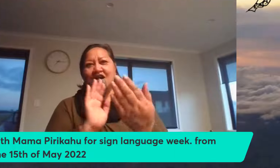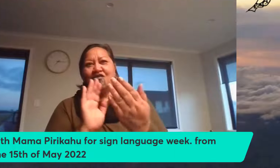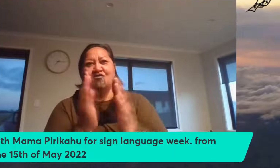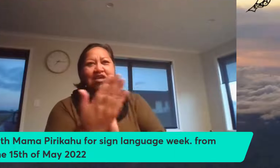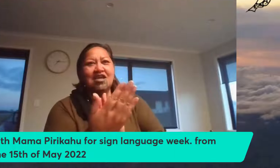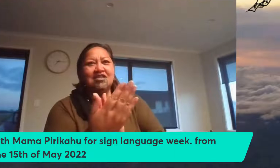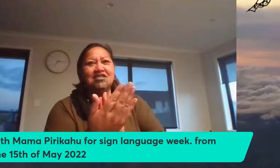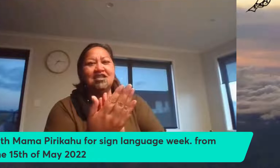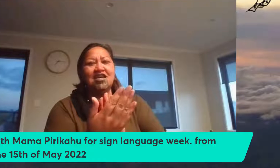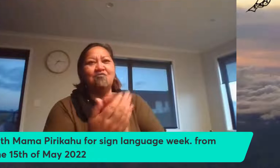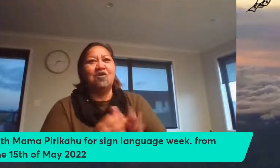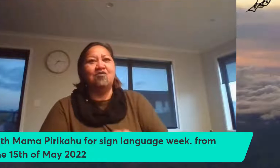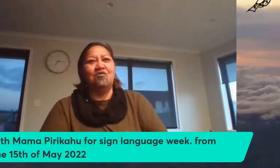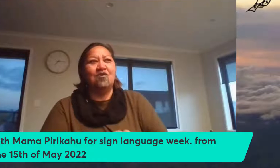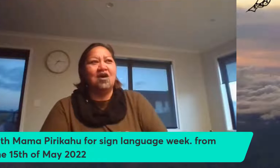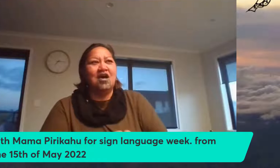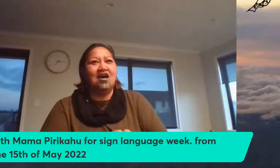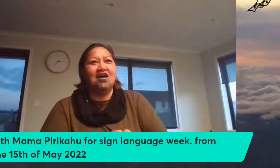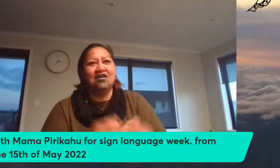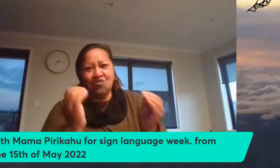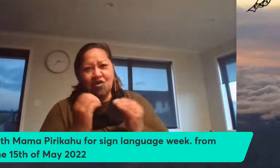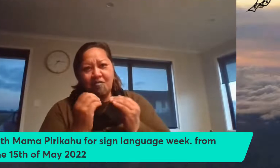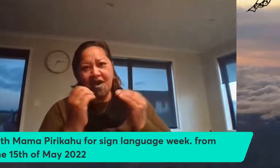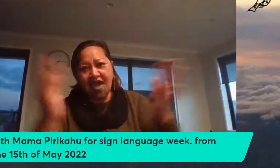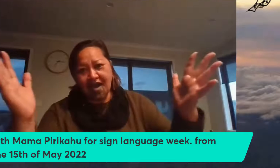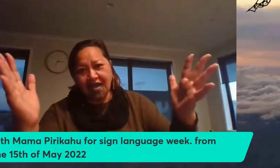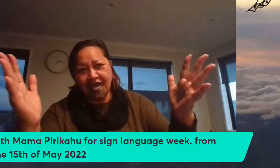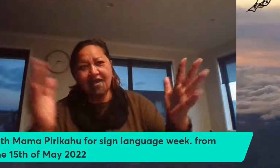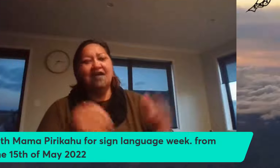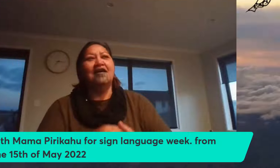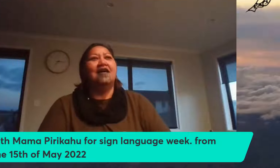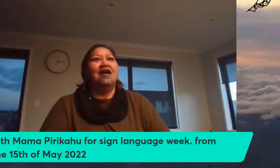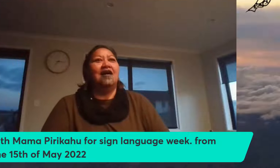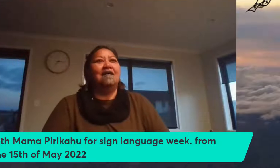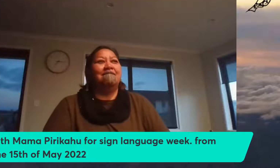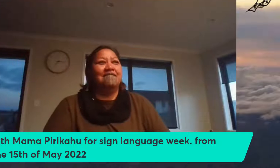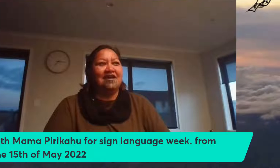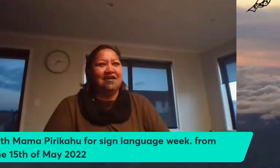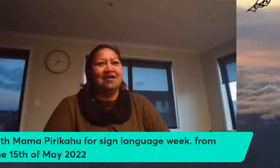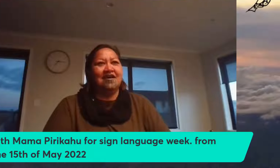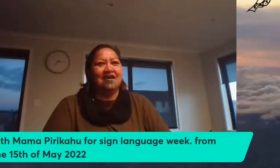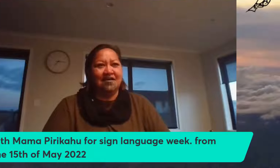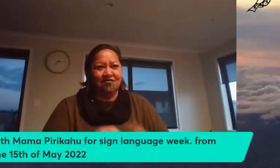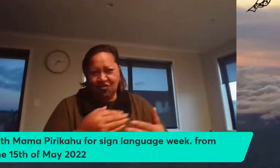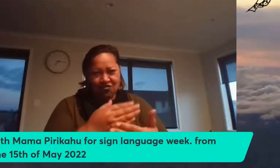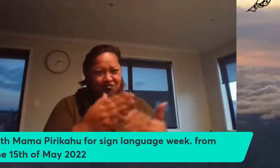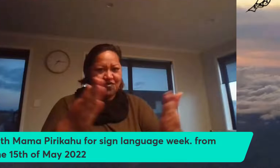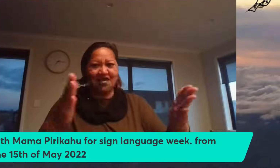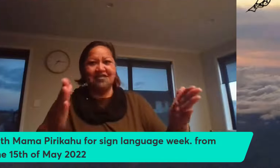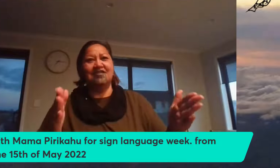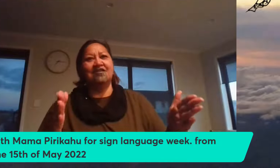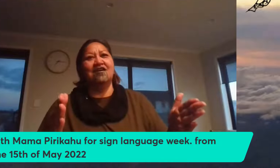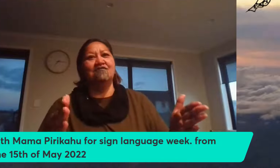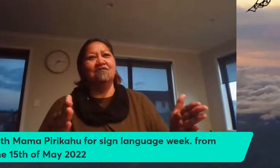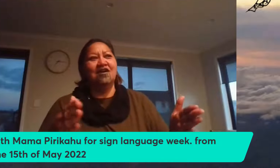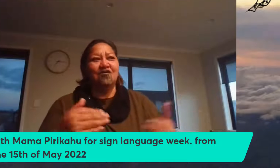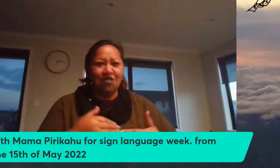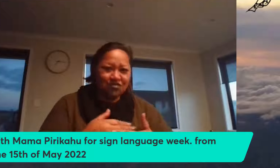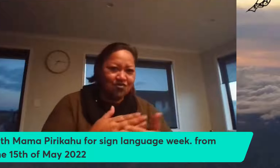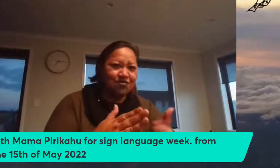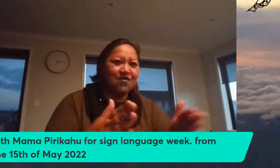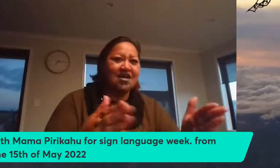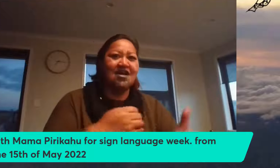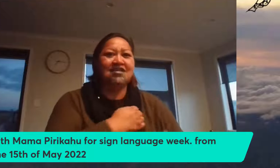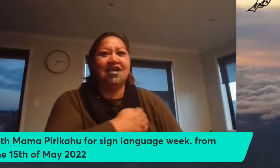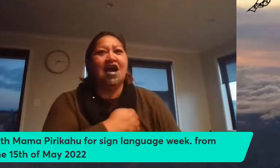takotohia, ka huri nei tēnei wero ki tōna pai ake. Nā reira, kua tūwhera te tatau,